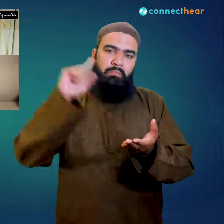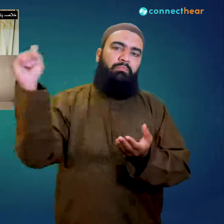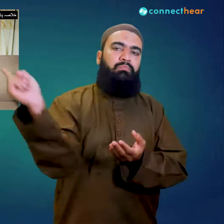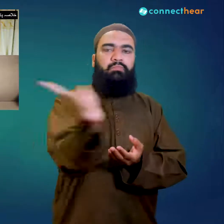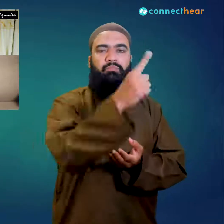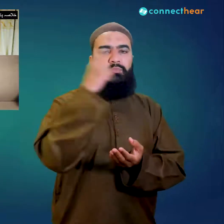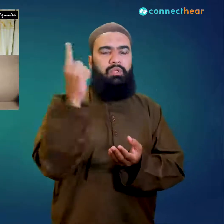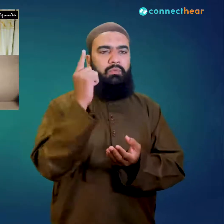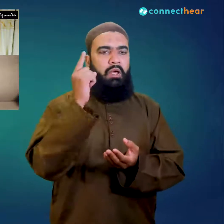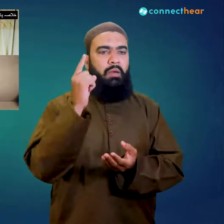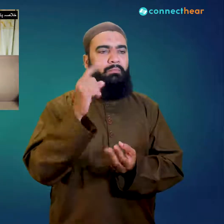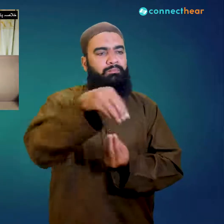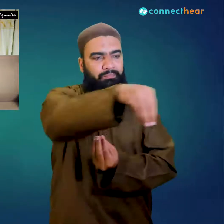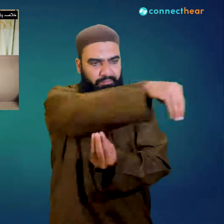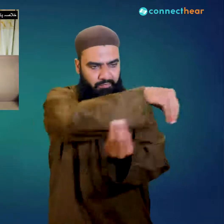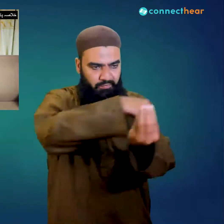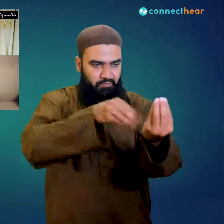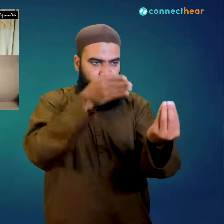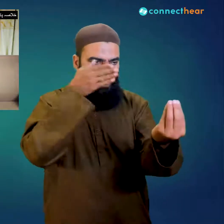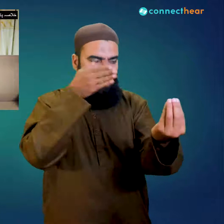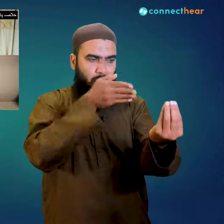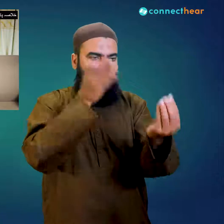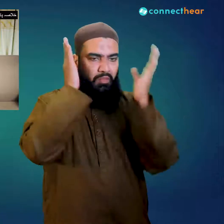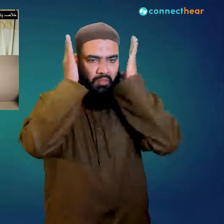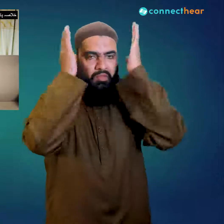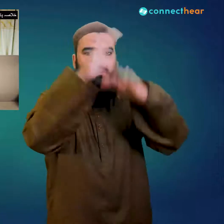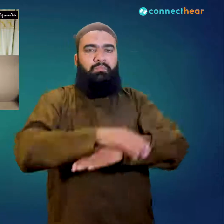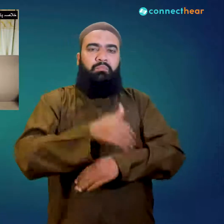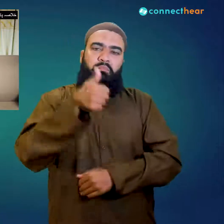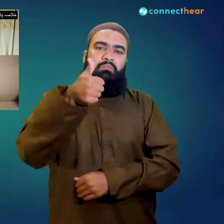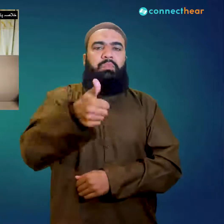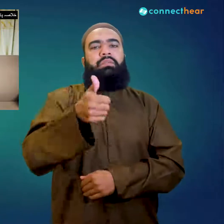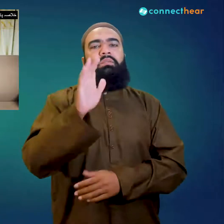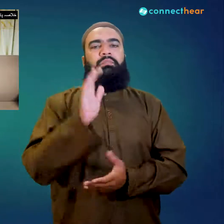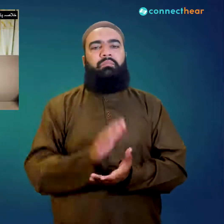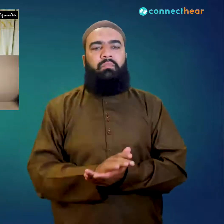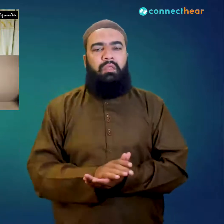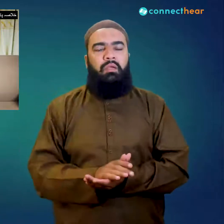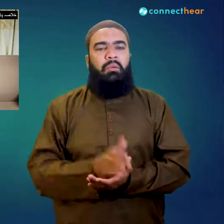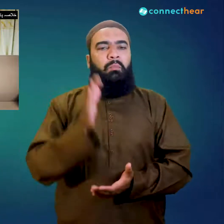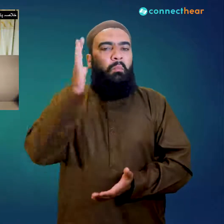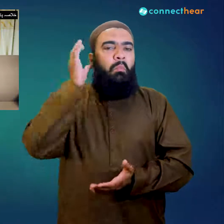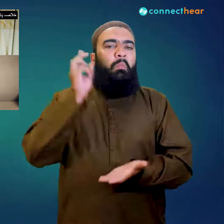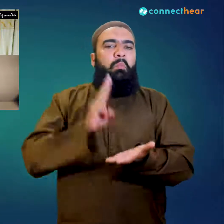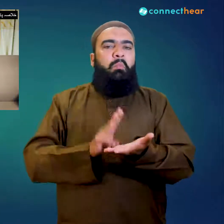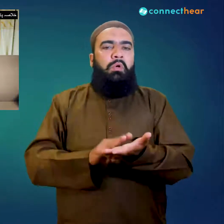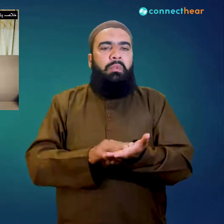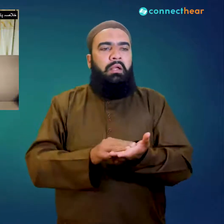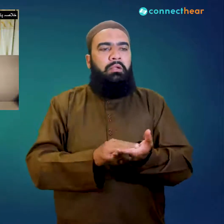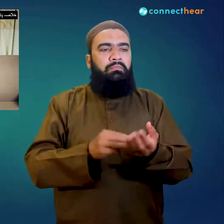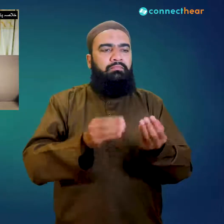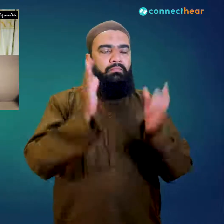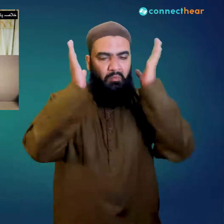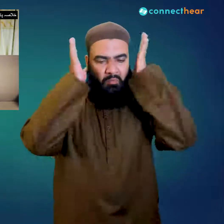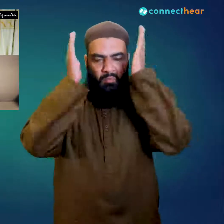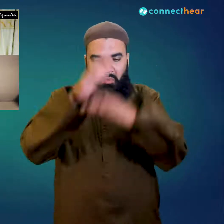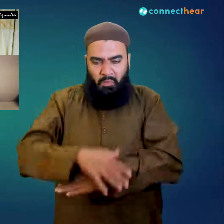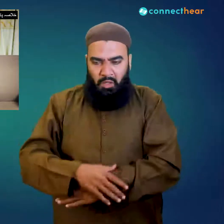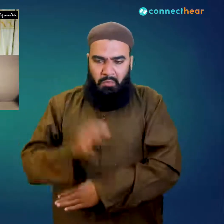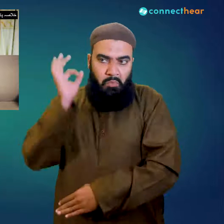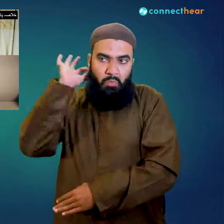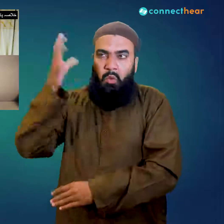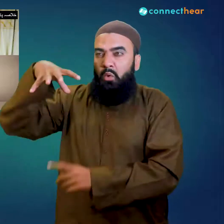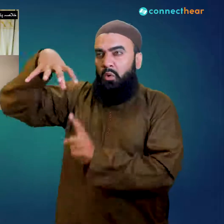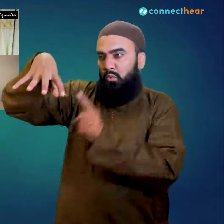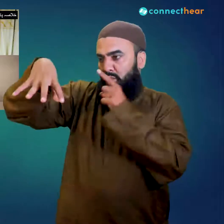تمام اس قبلے کی طرف منہ کر کے نماز پڑھیں گے۔ 17 مہینوں تک بیت المقدس کی طرف منہ